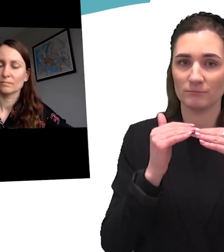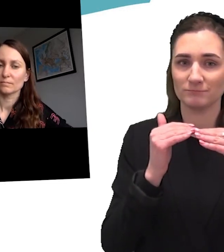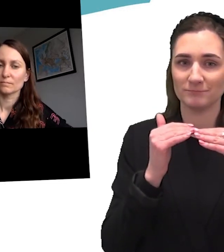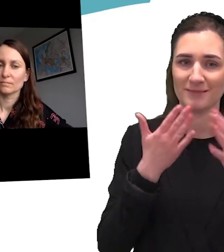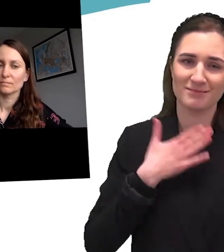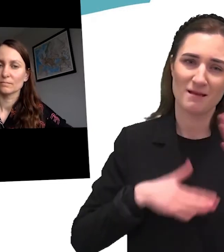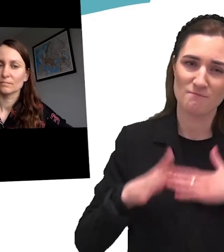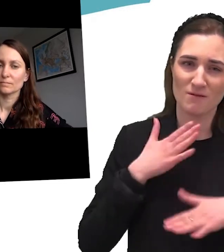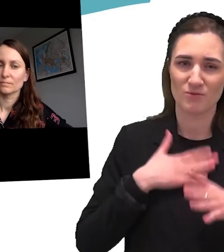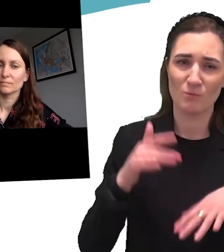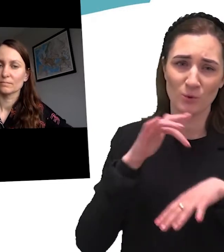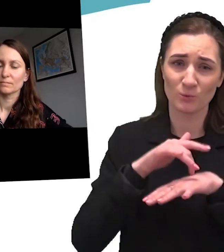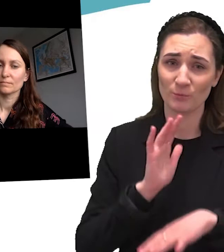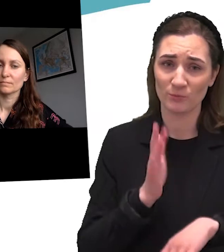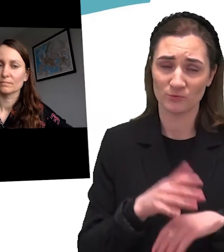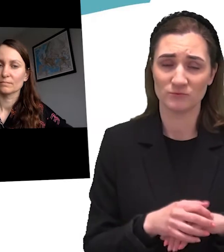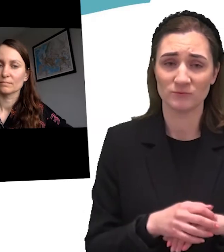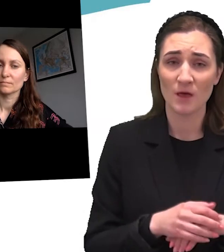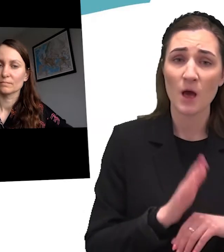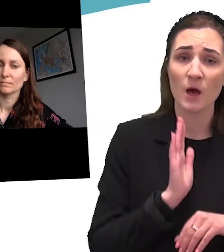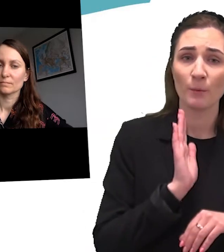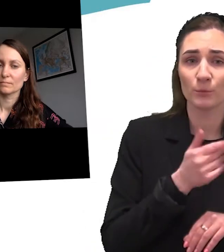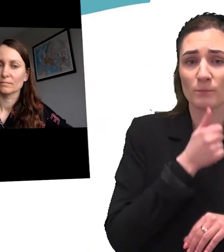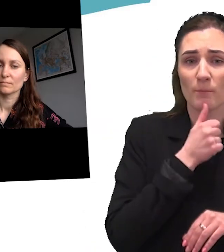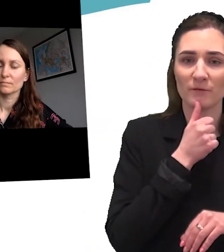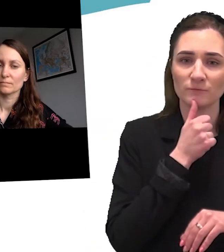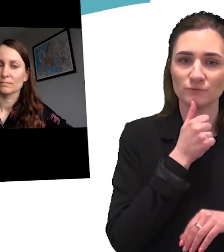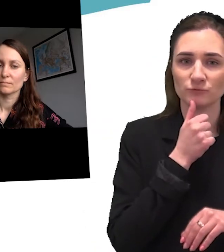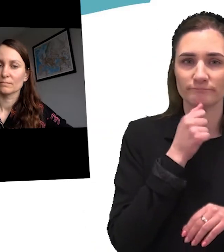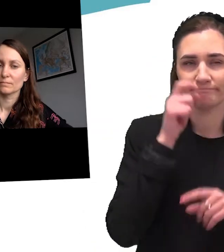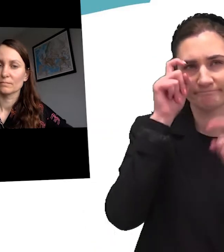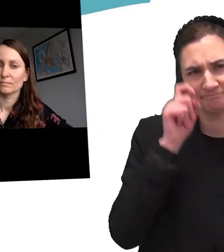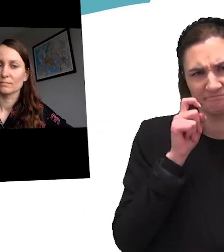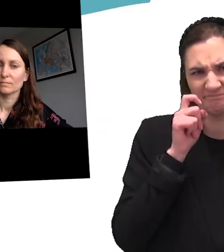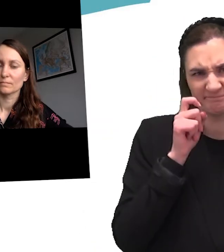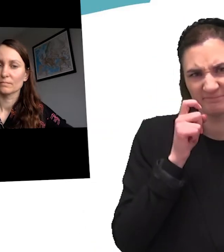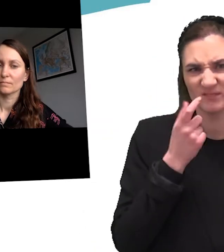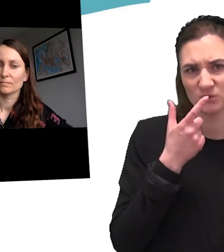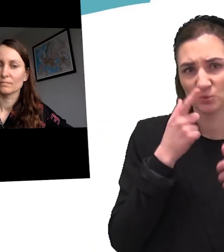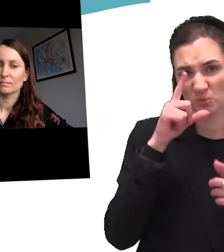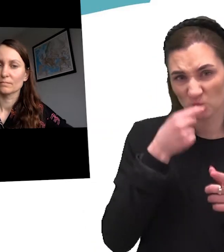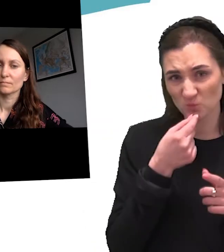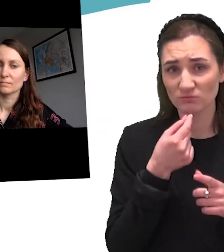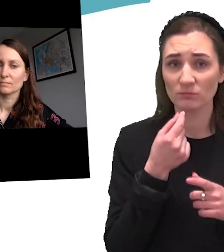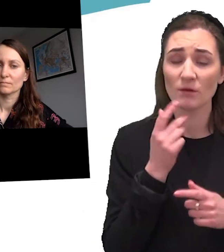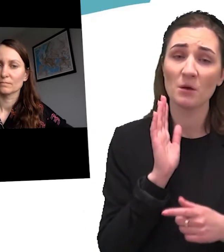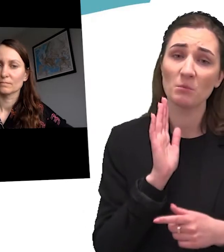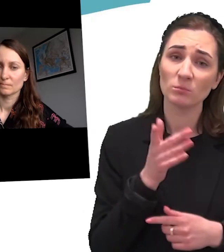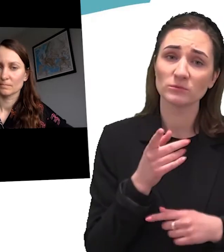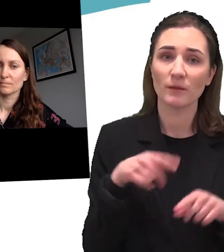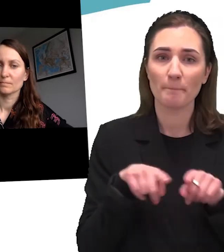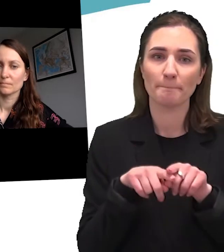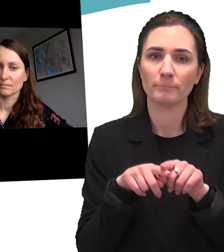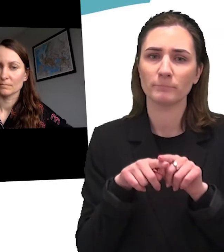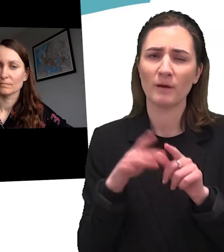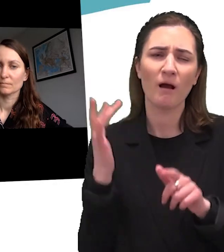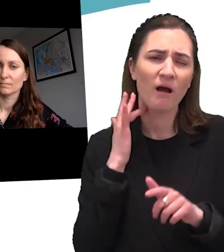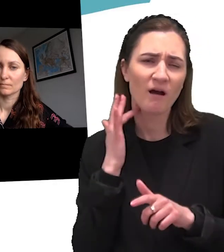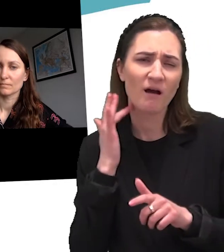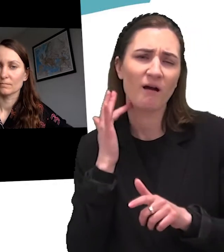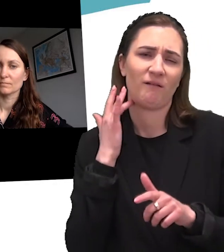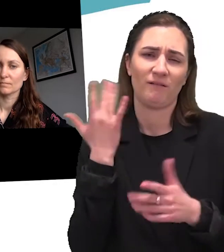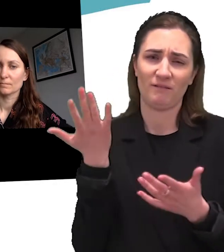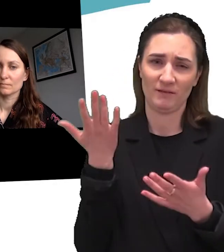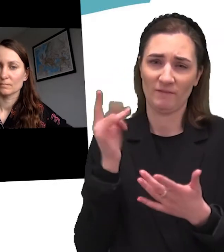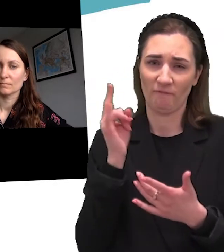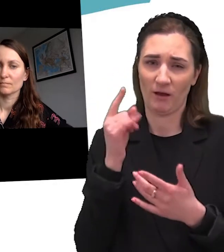kokio lygio tas nepasitenkinimas bus. Ar jisai bus tiesiog nosas paraukimas, ar tai